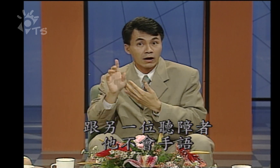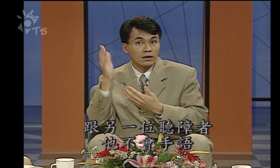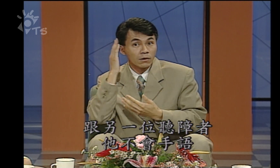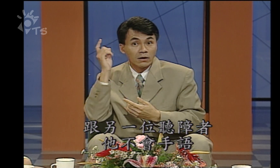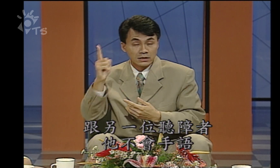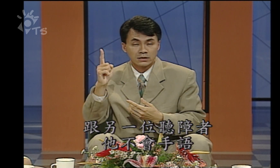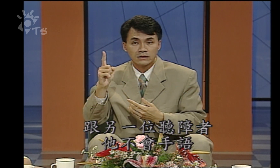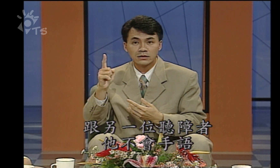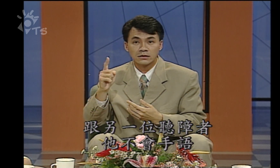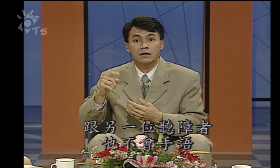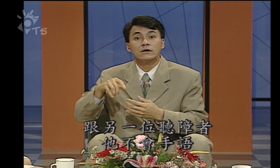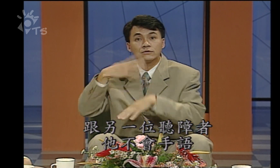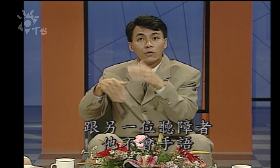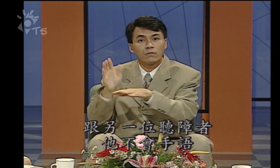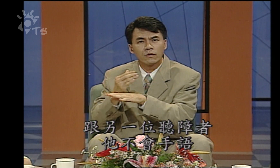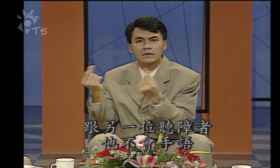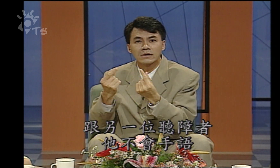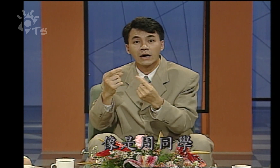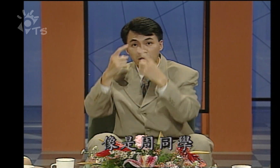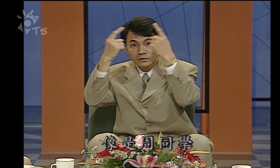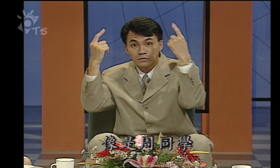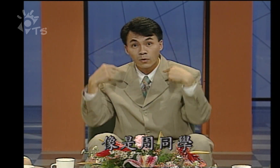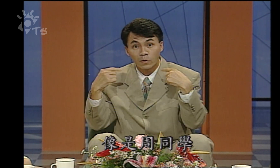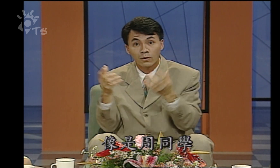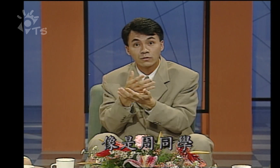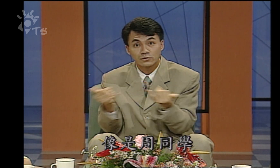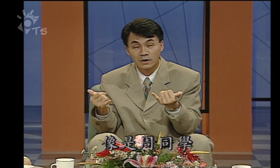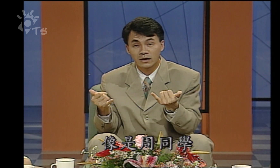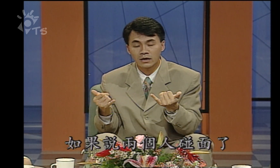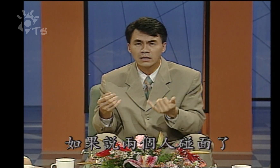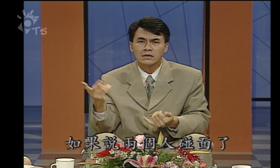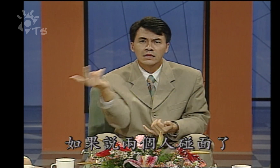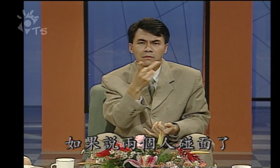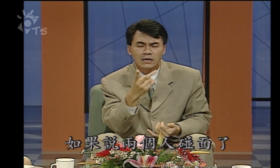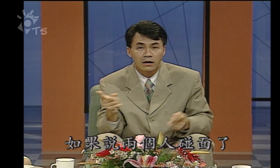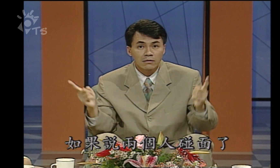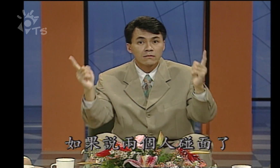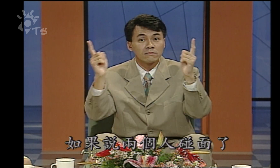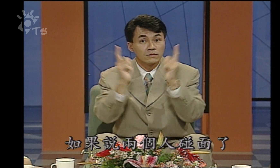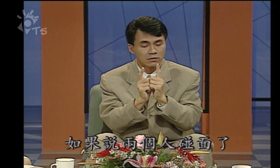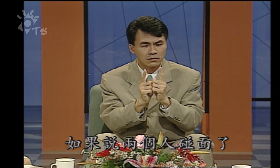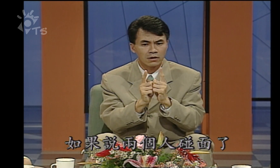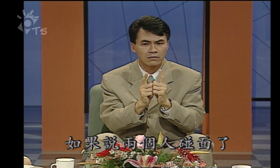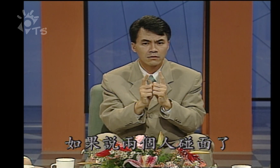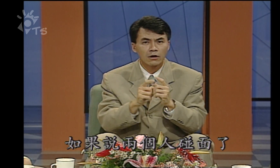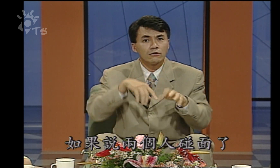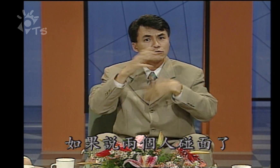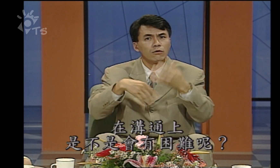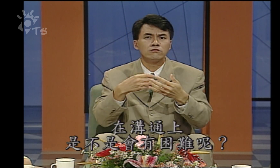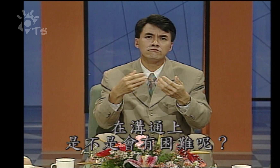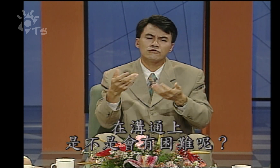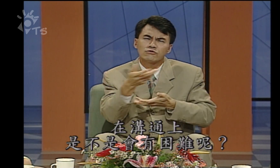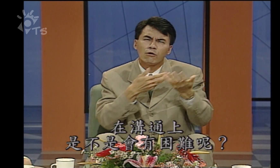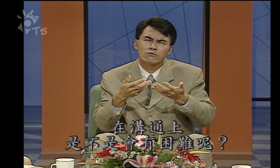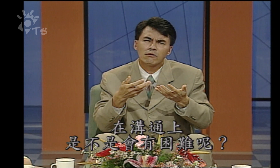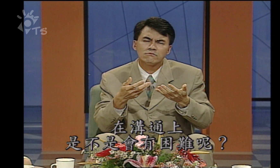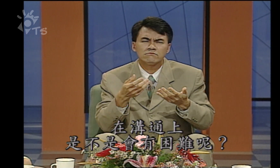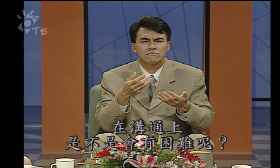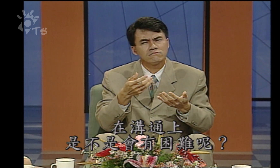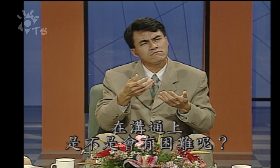一位听障者他不会手语，像是周同学，如果说呢他们两个人碰面了，在沟通上是不是会有困难